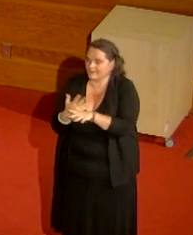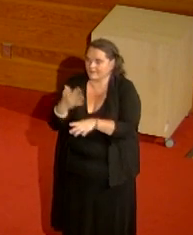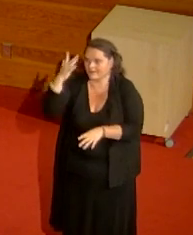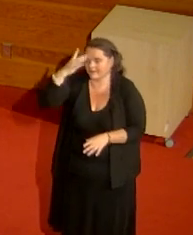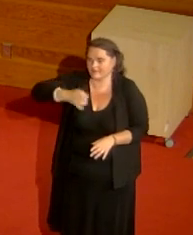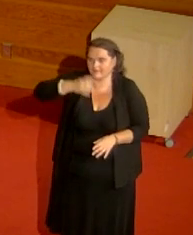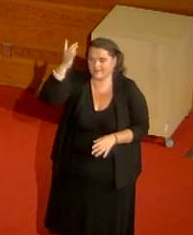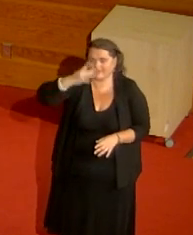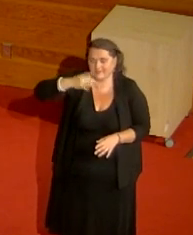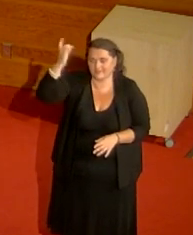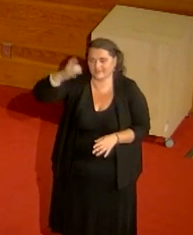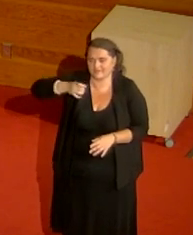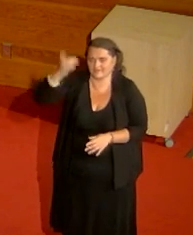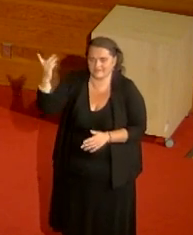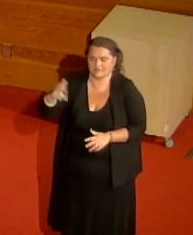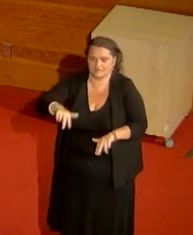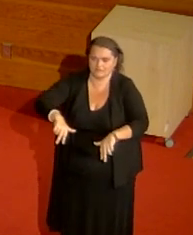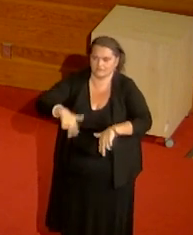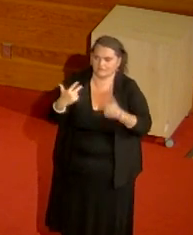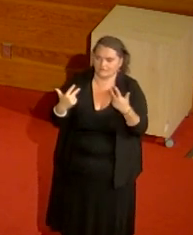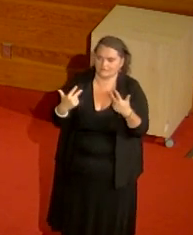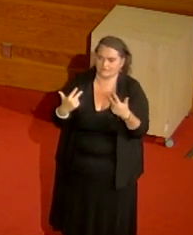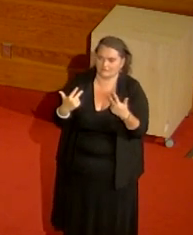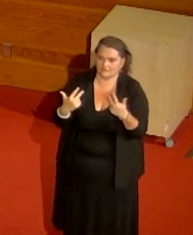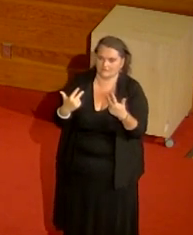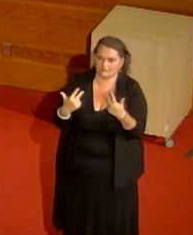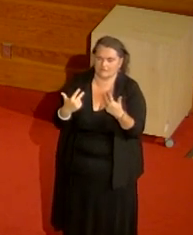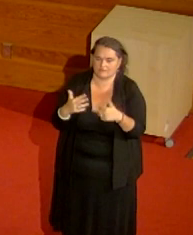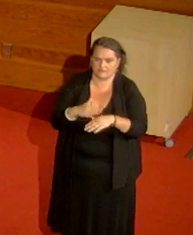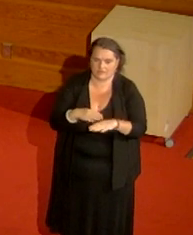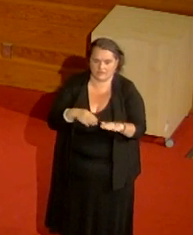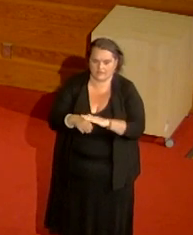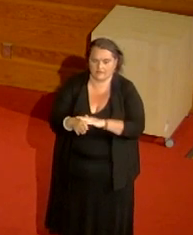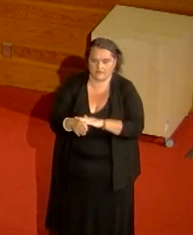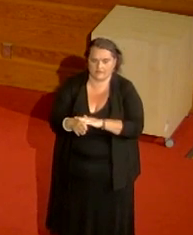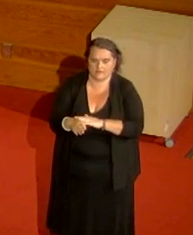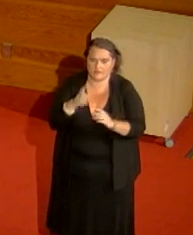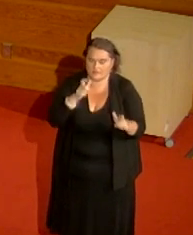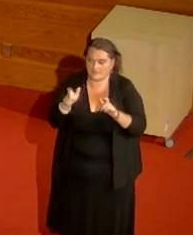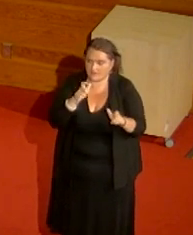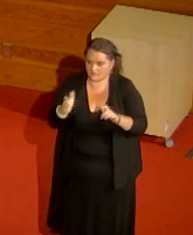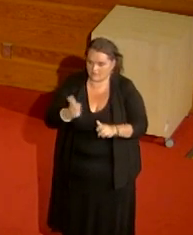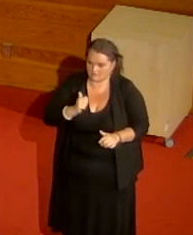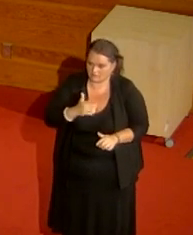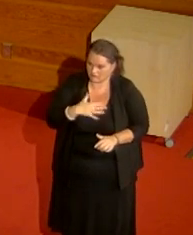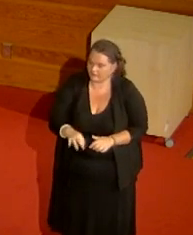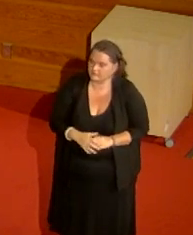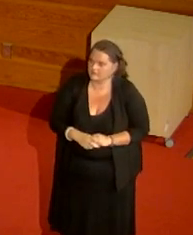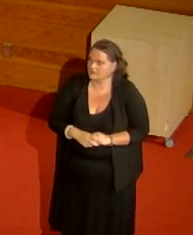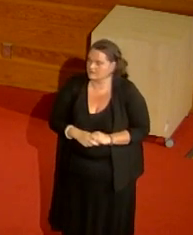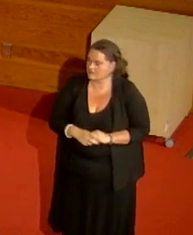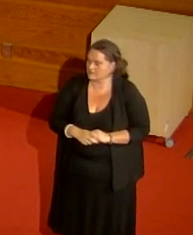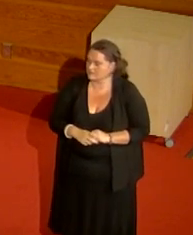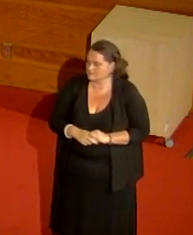que nos permitan también cambiar las cosas desde esa intervención en determinadas palabras el ejemplo que al que